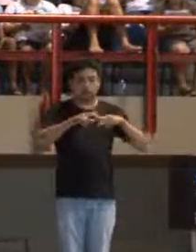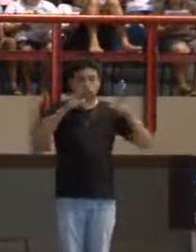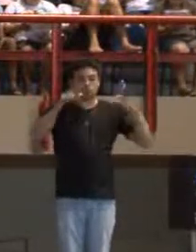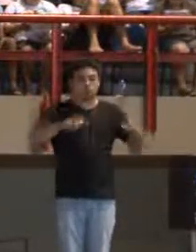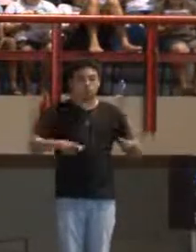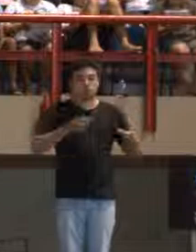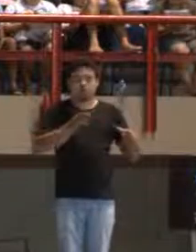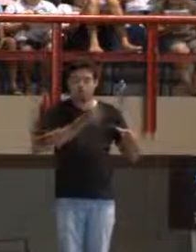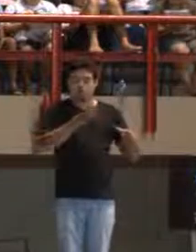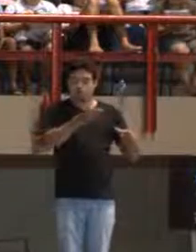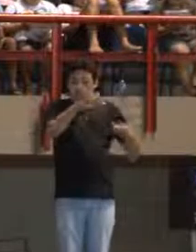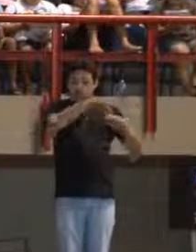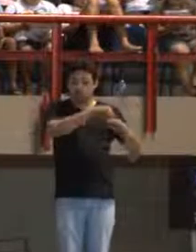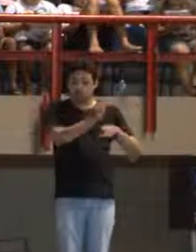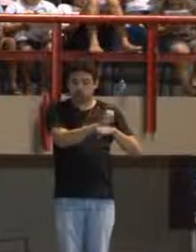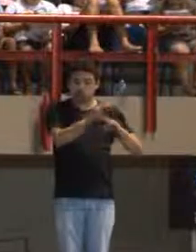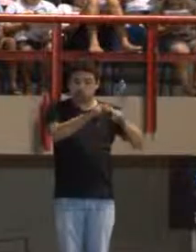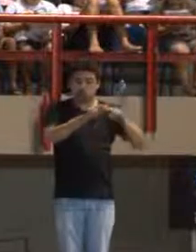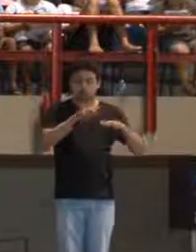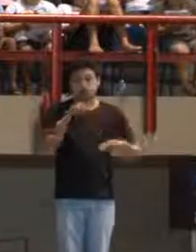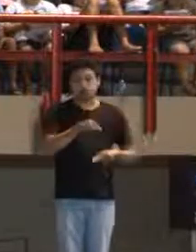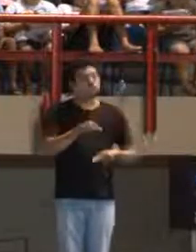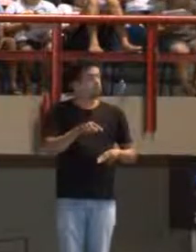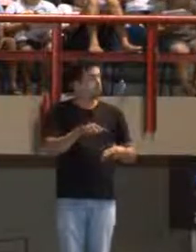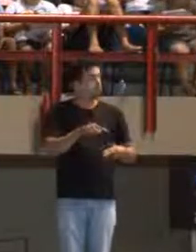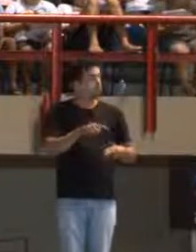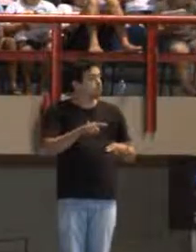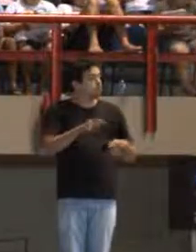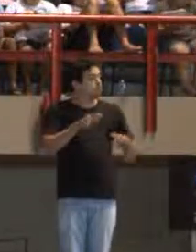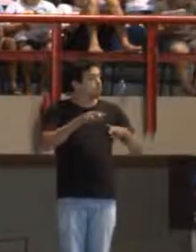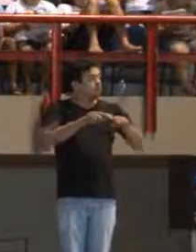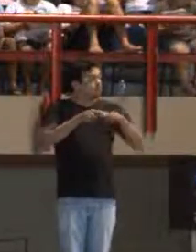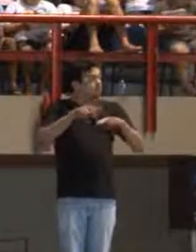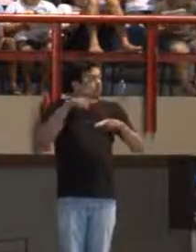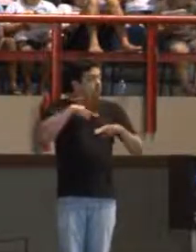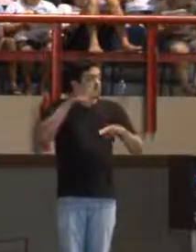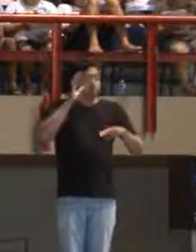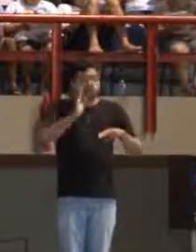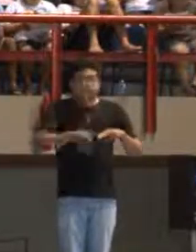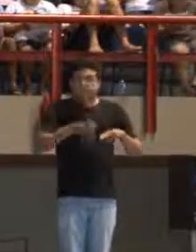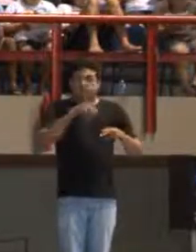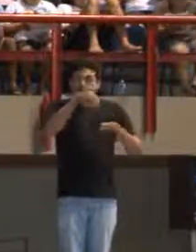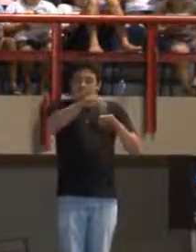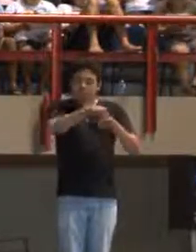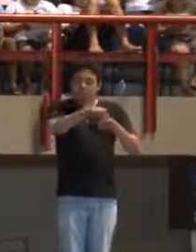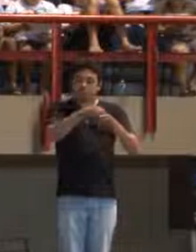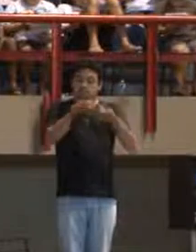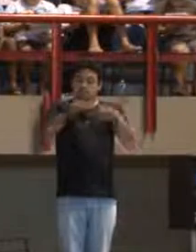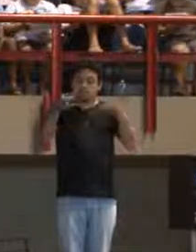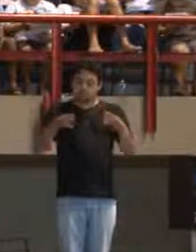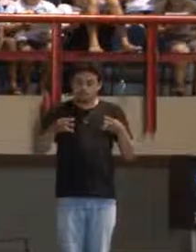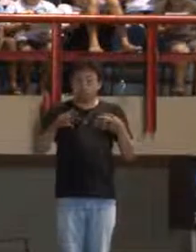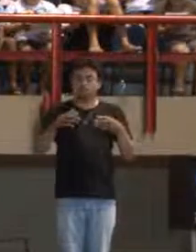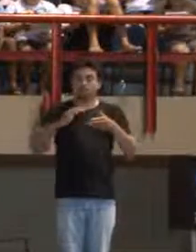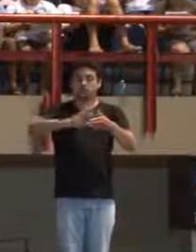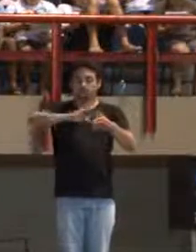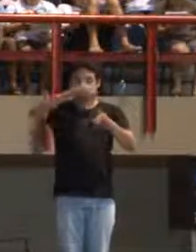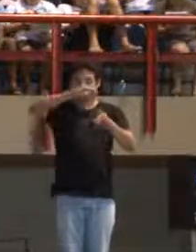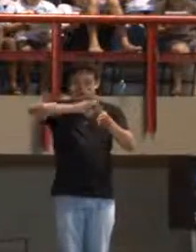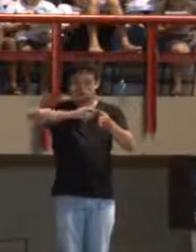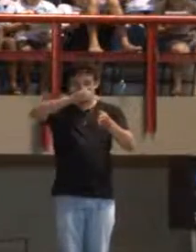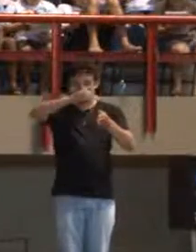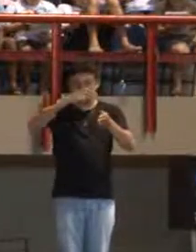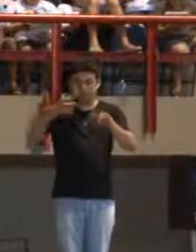espaço do carro. A razão disso é o precioso espaço concedido na área de carga e no porta-mala